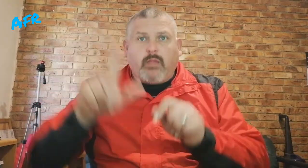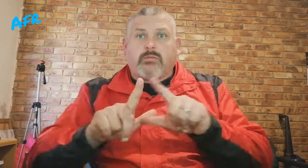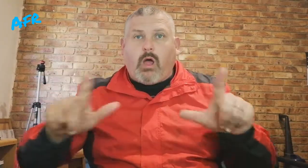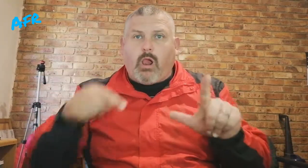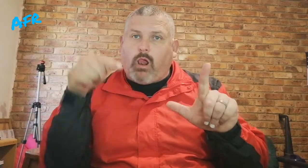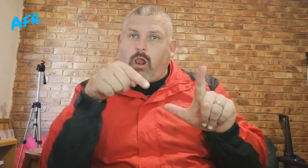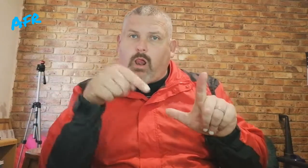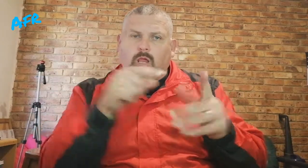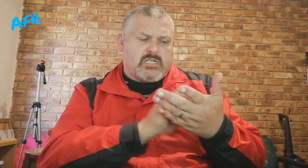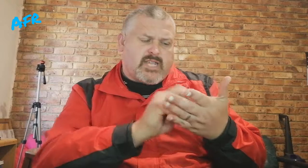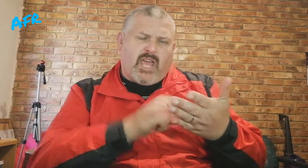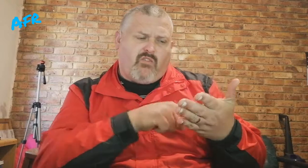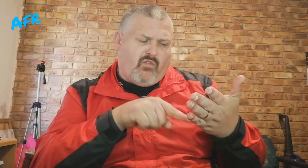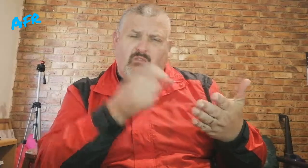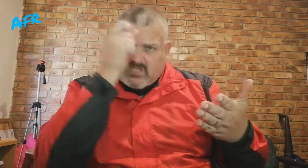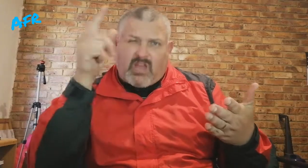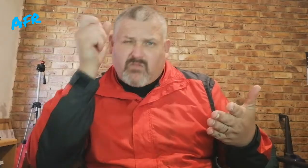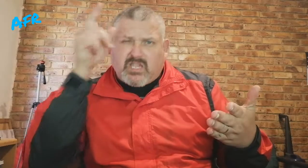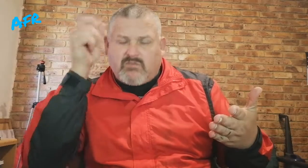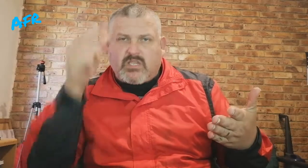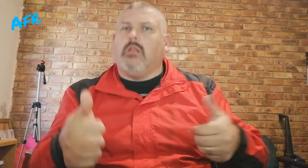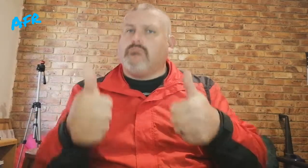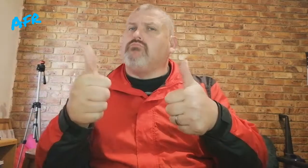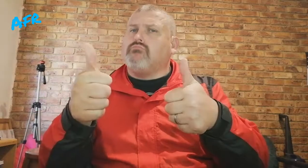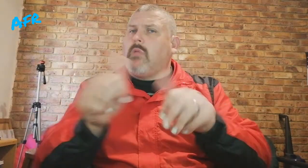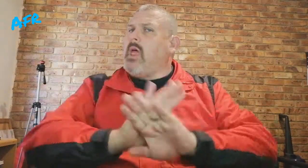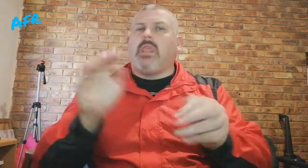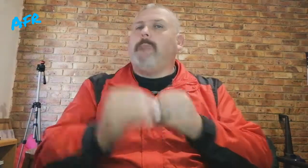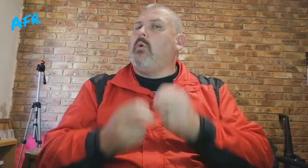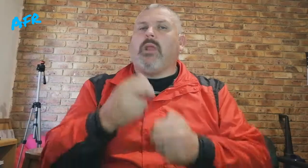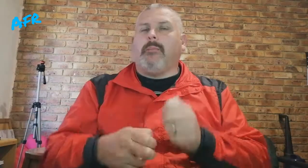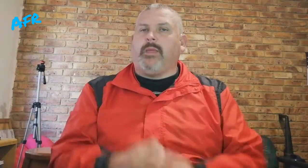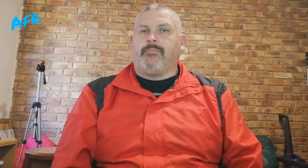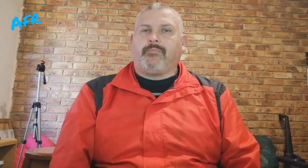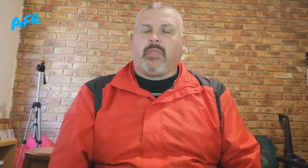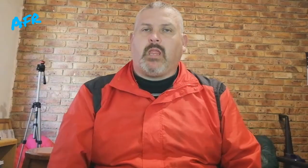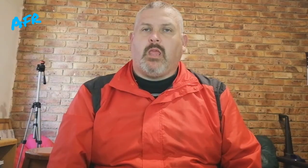verstaan taal. Geskryf, verstaan. Geen probleem nie.